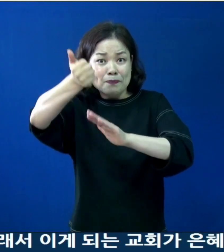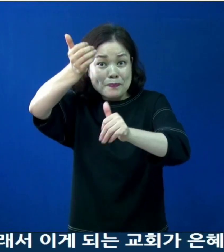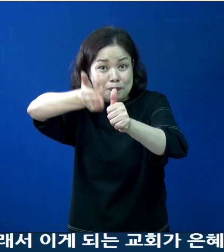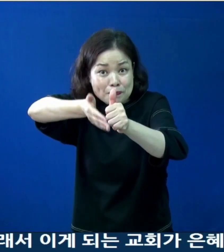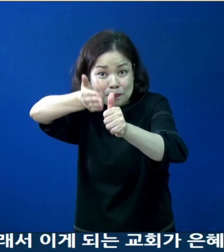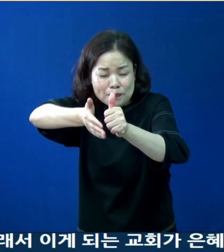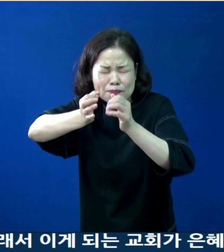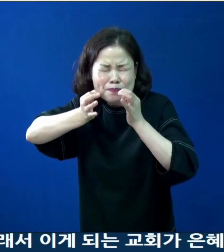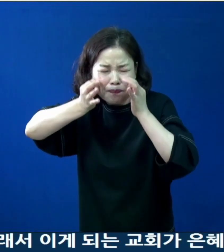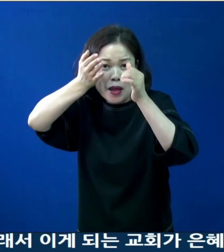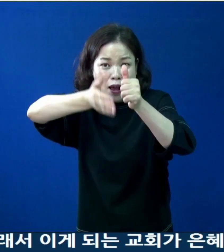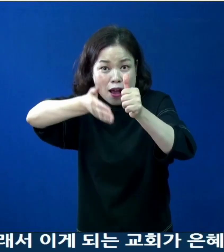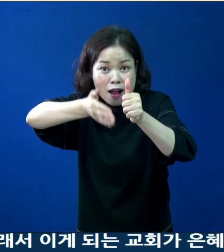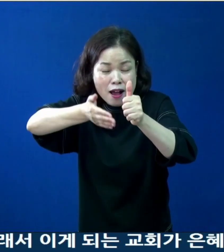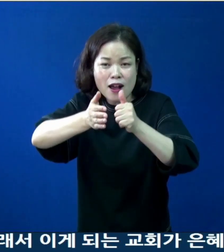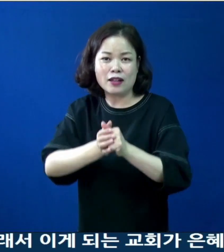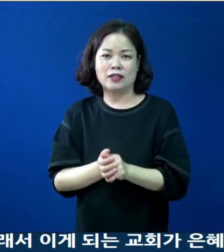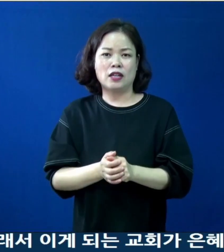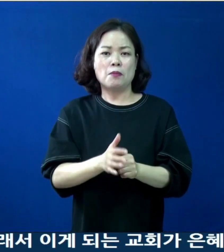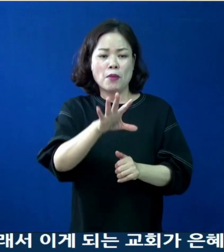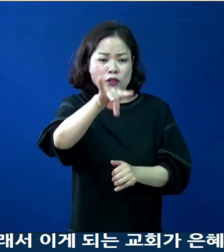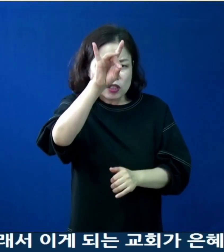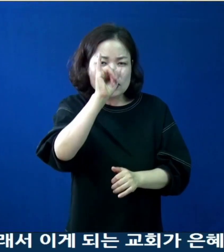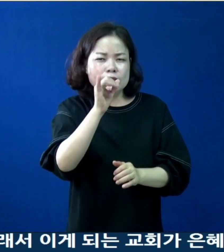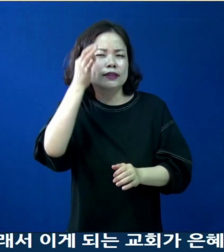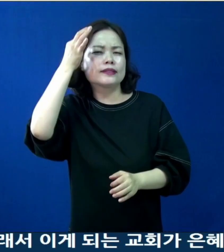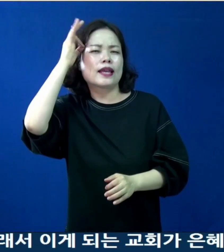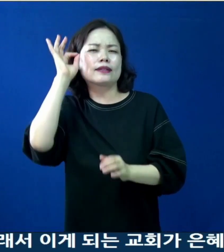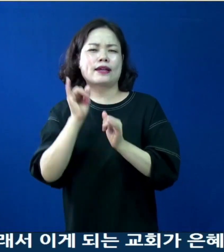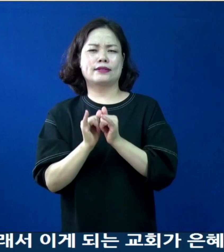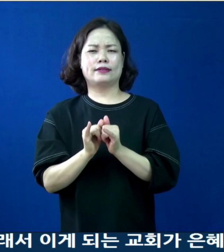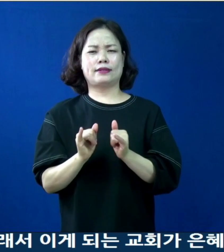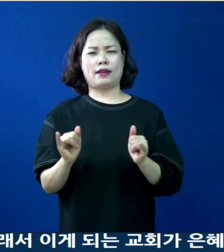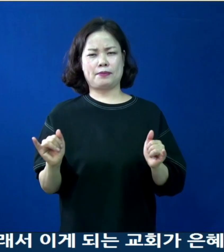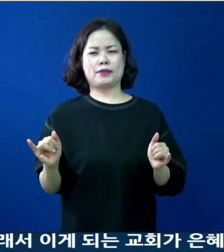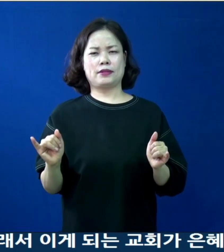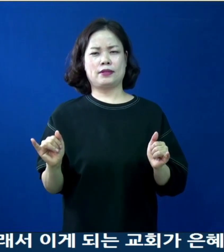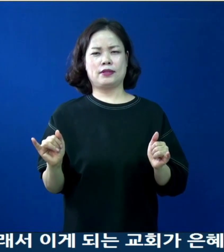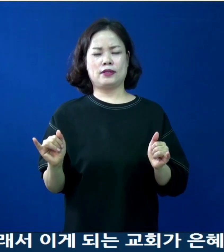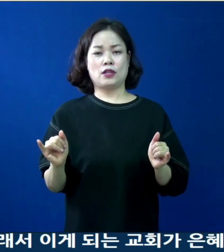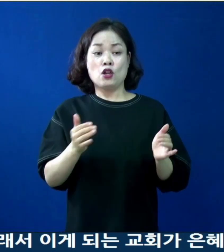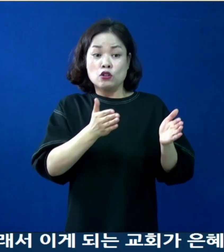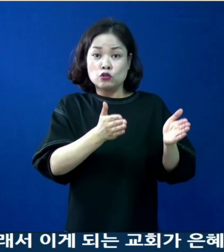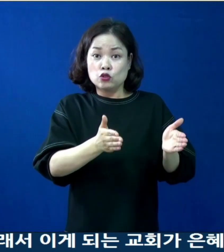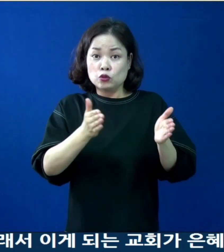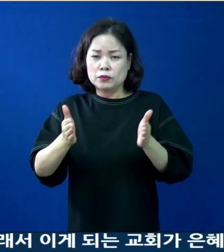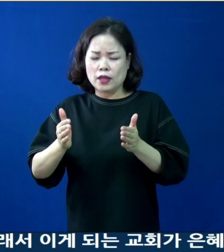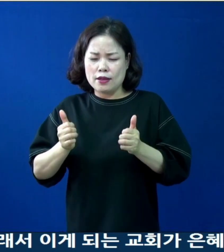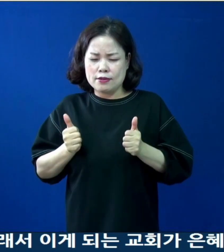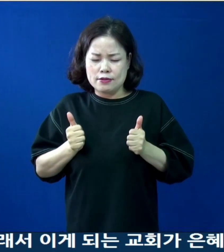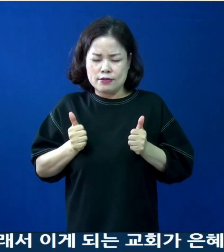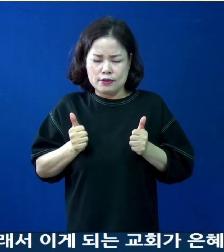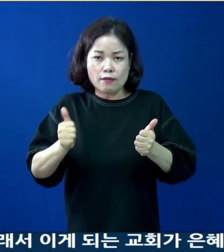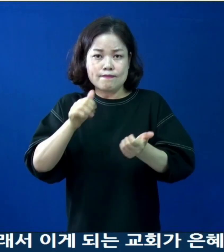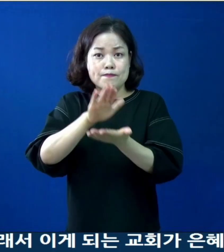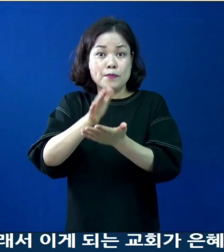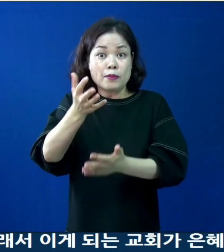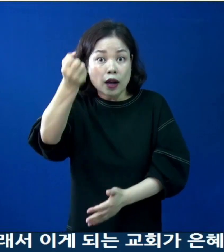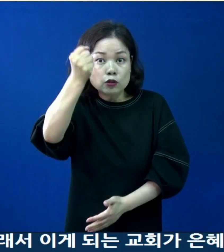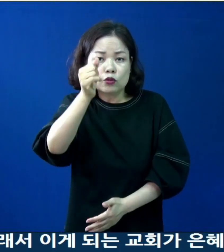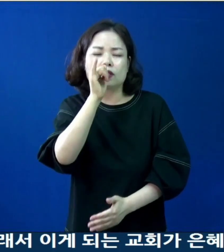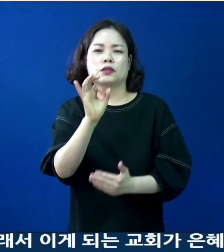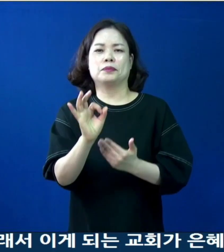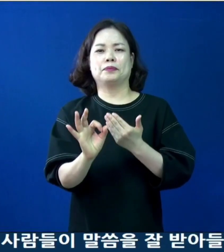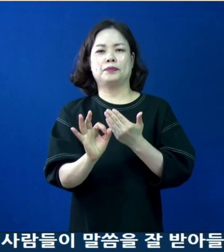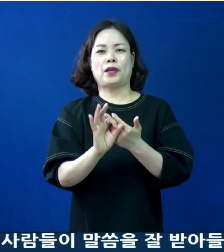소망합니다. 앞서 있는 사람들이, 먼저 깨달은 사람들이 이렇게 준비된 열심을 갖고 있으면